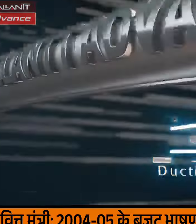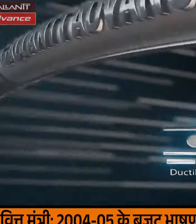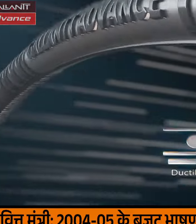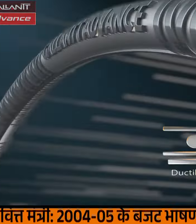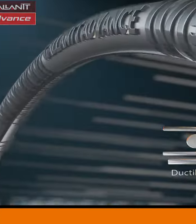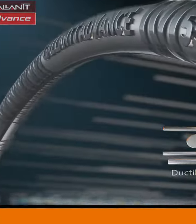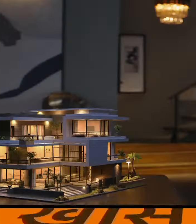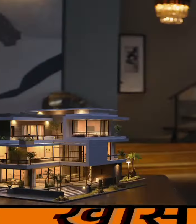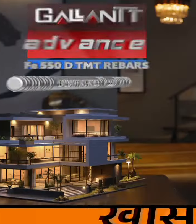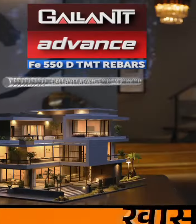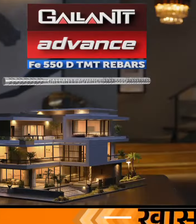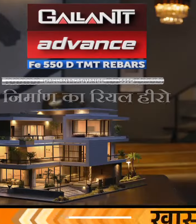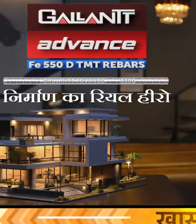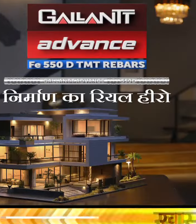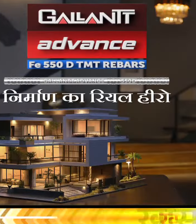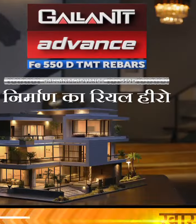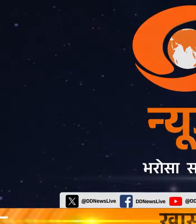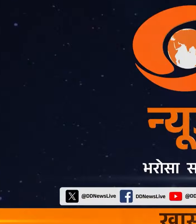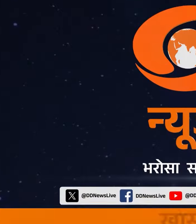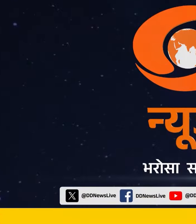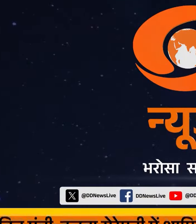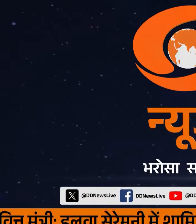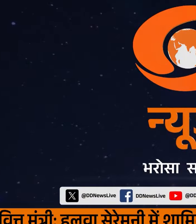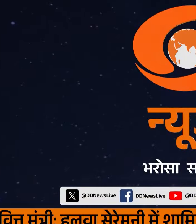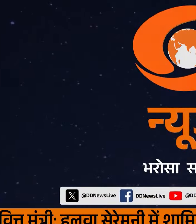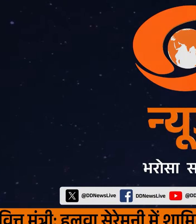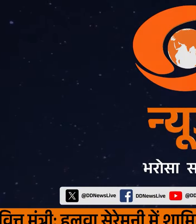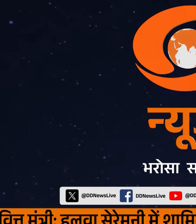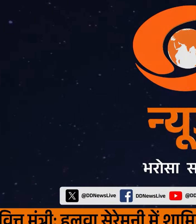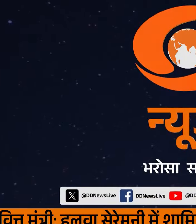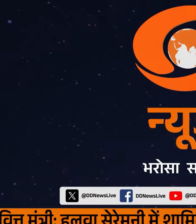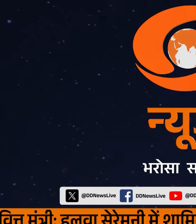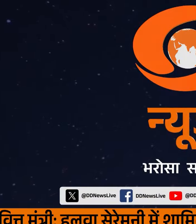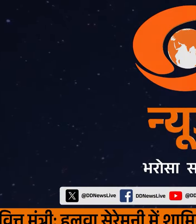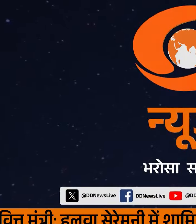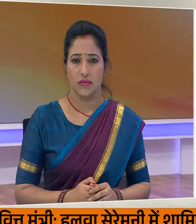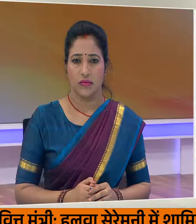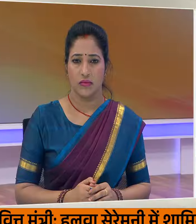एडवांस TMT रीबार, निर्माण का रियल हीरो।